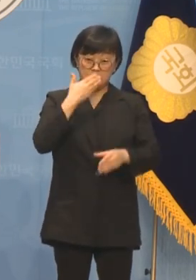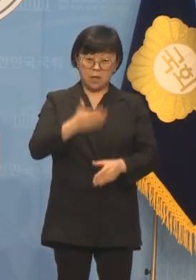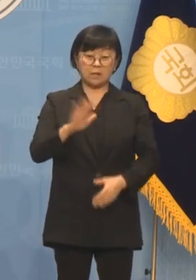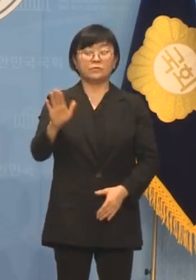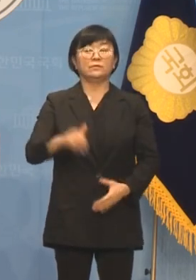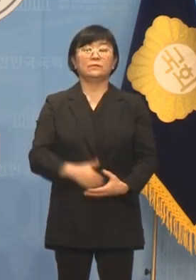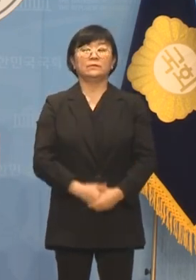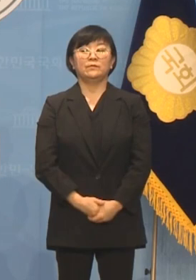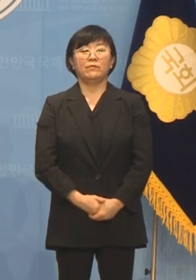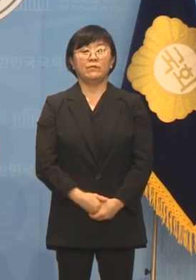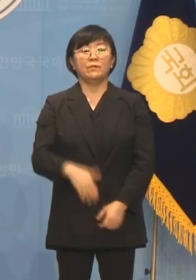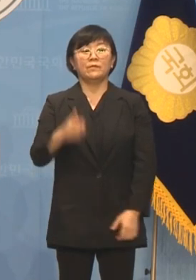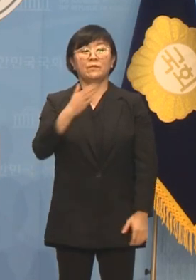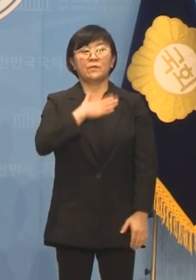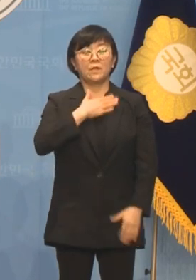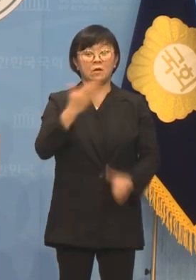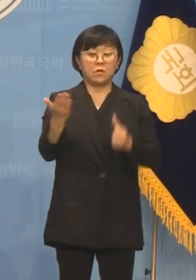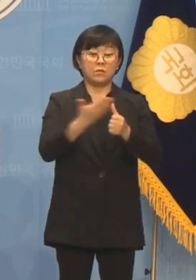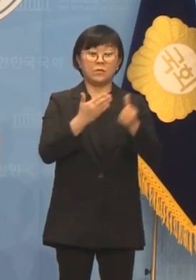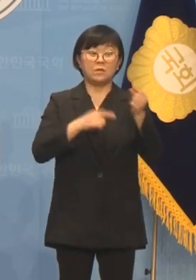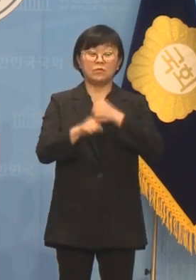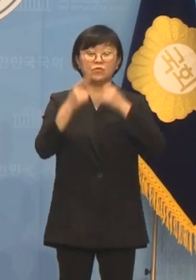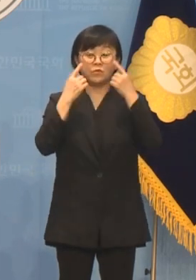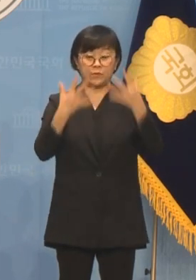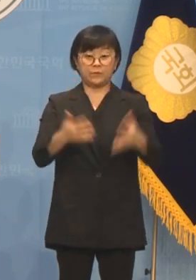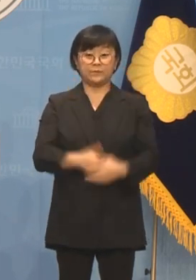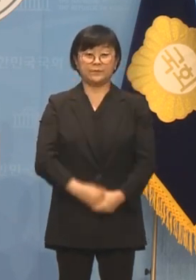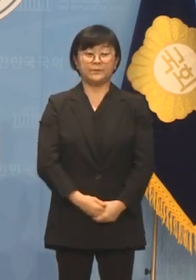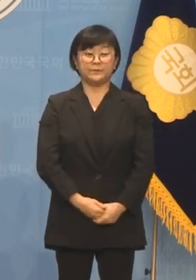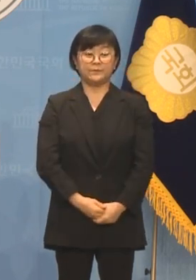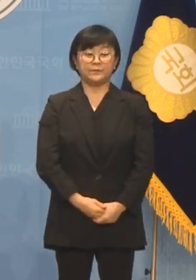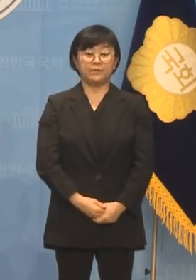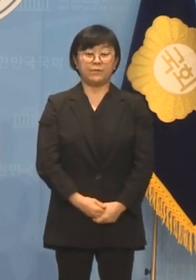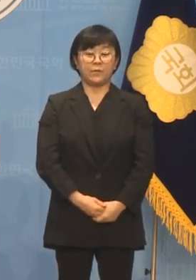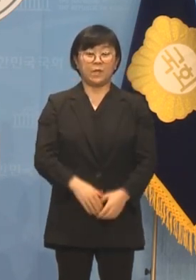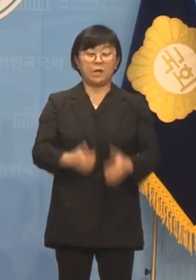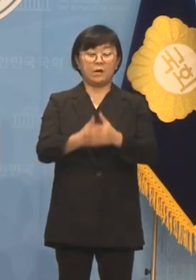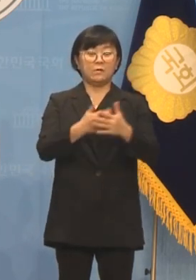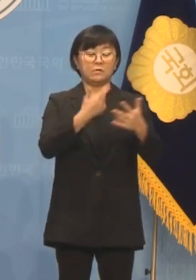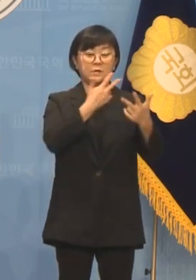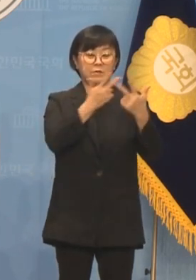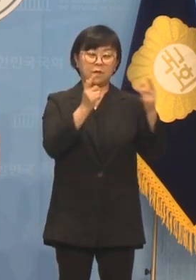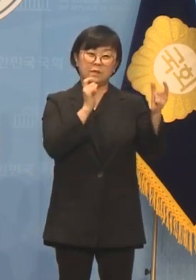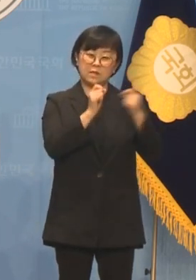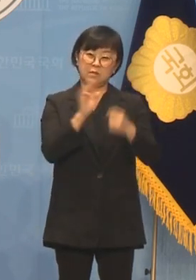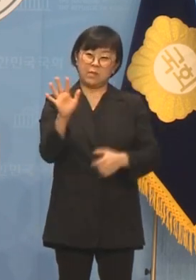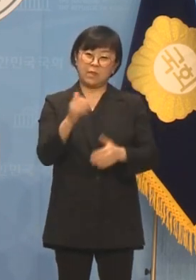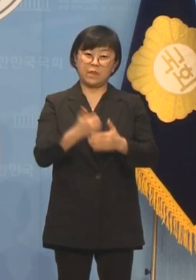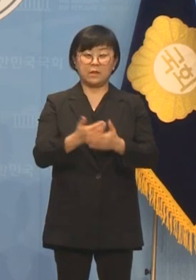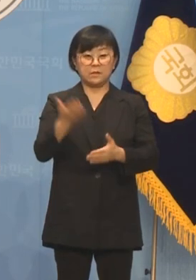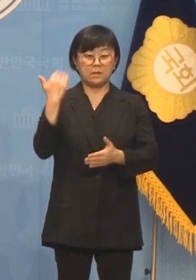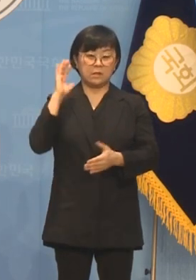아닙니다 제가 도포된 이유는 분명합니다 명이라는 것입니다